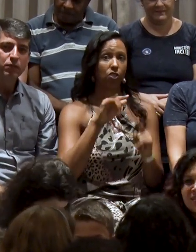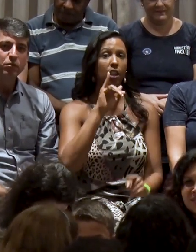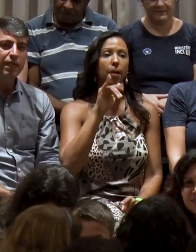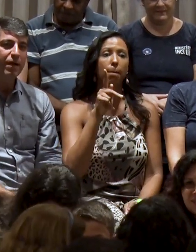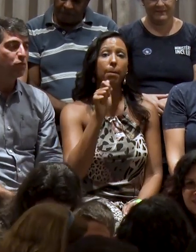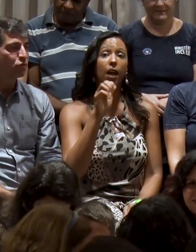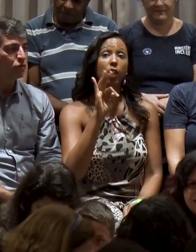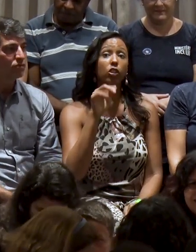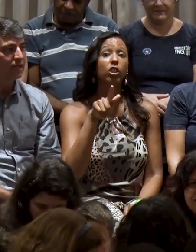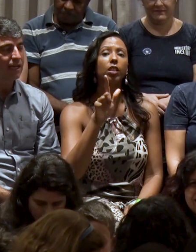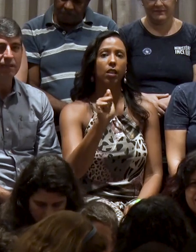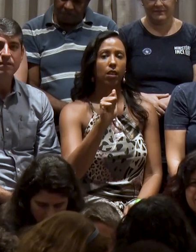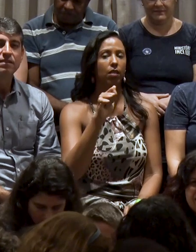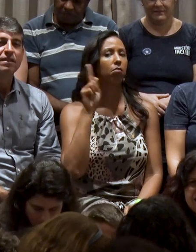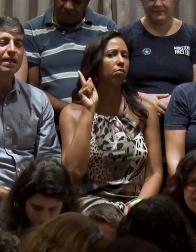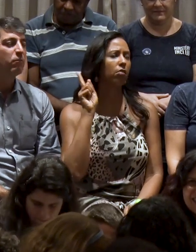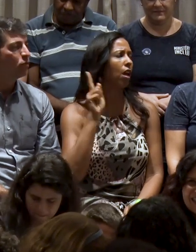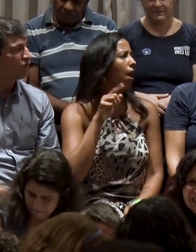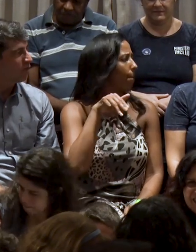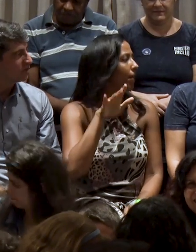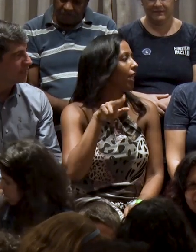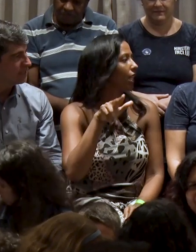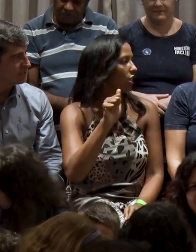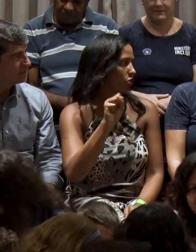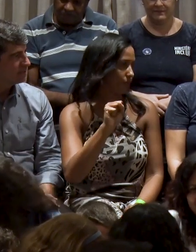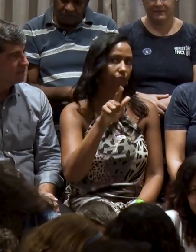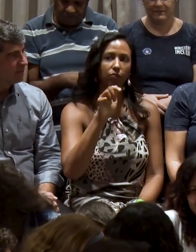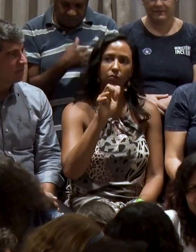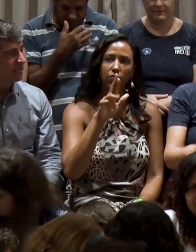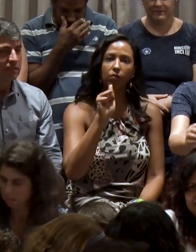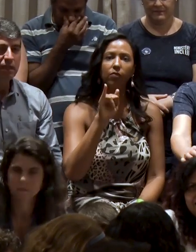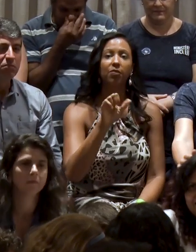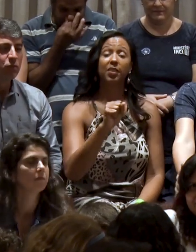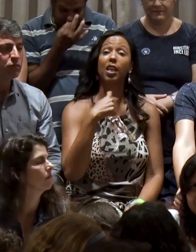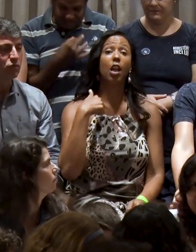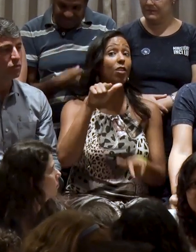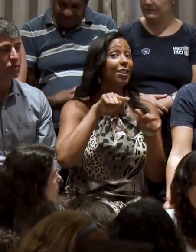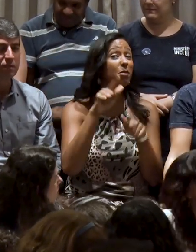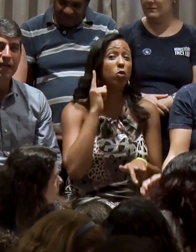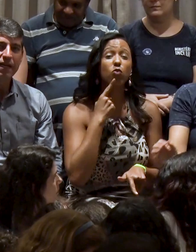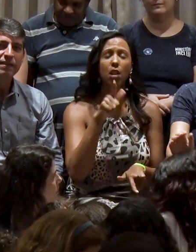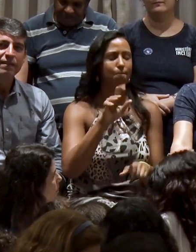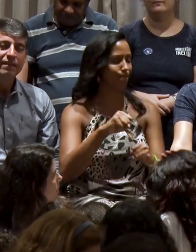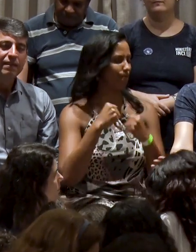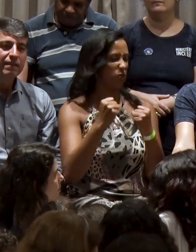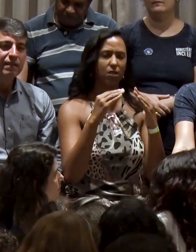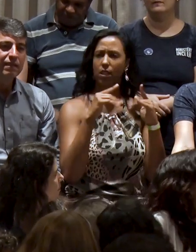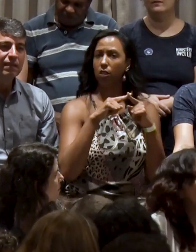o trabalho com surdos lá era muito forte na igreja. Eu batizei muitos surdos lá. E a